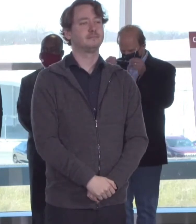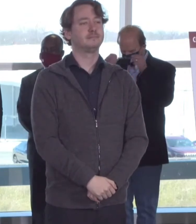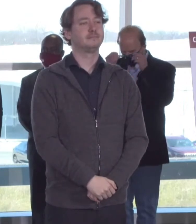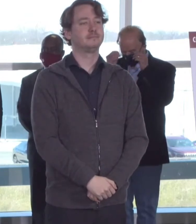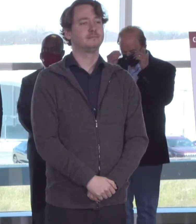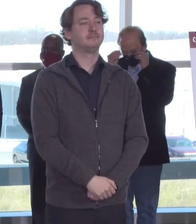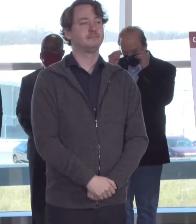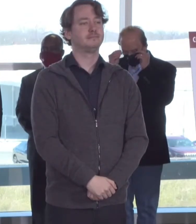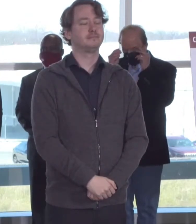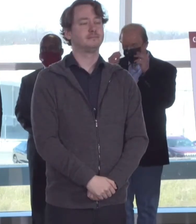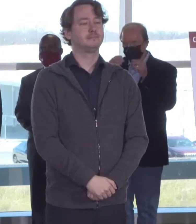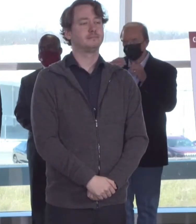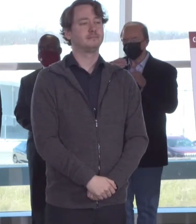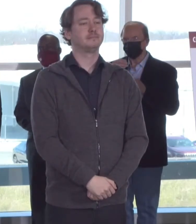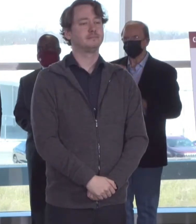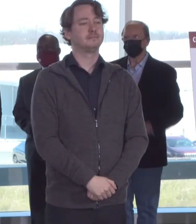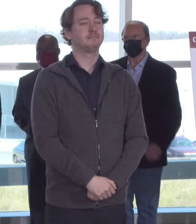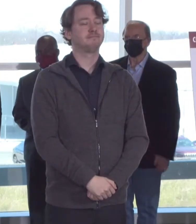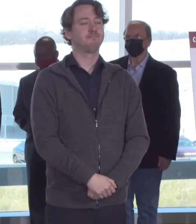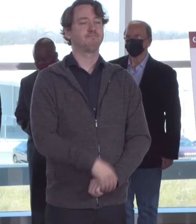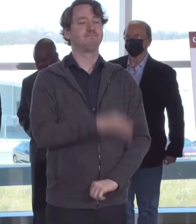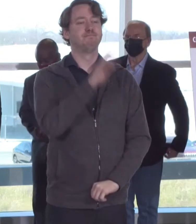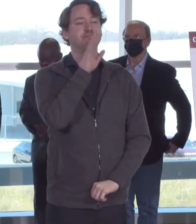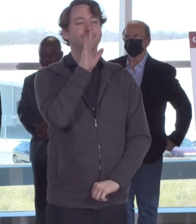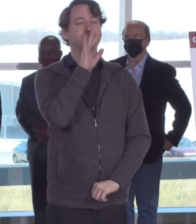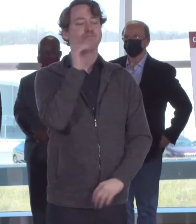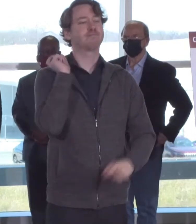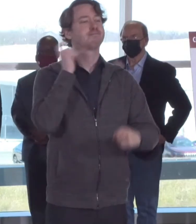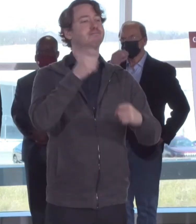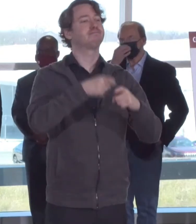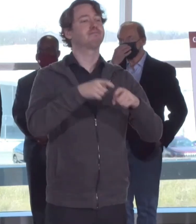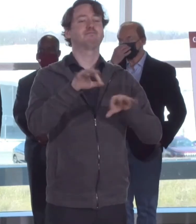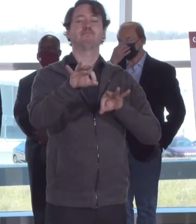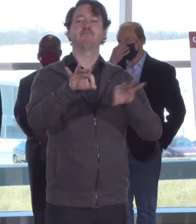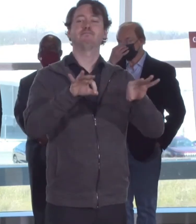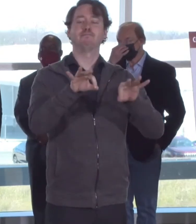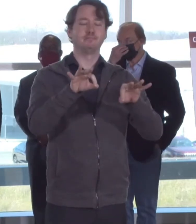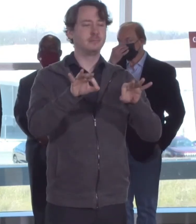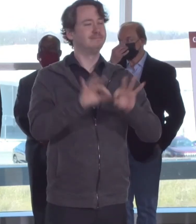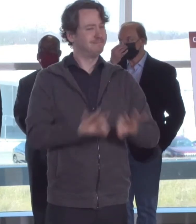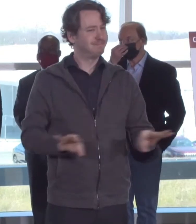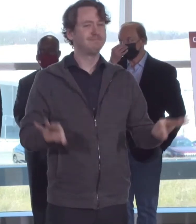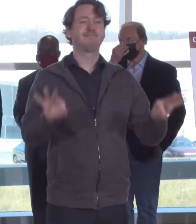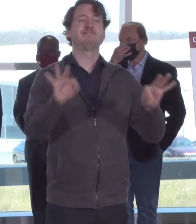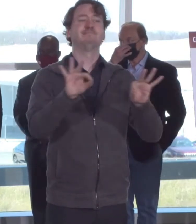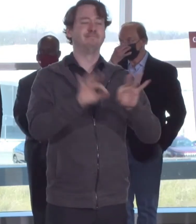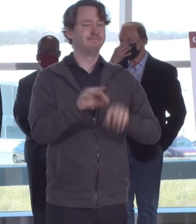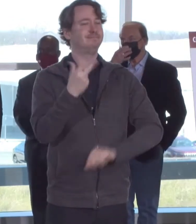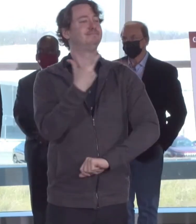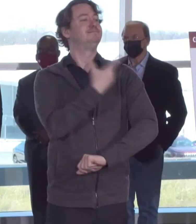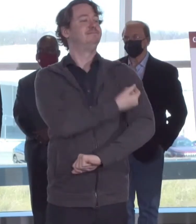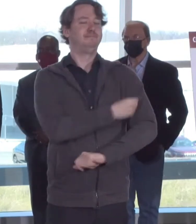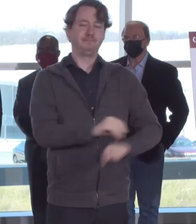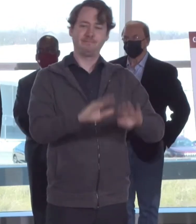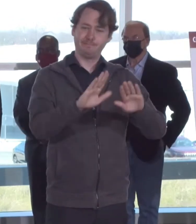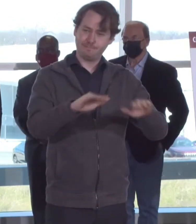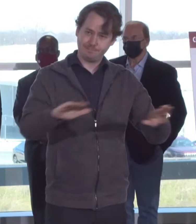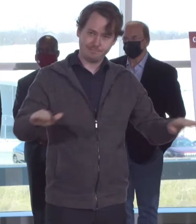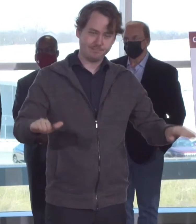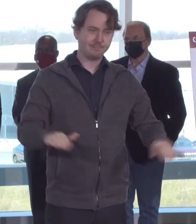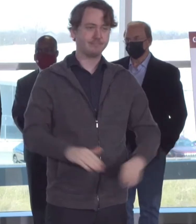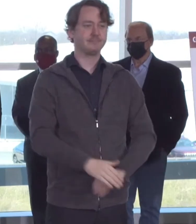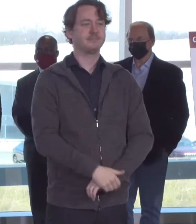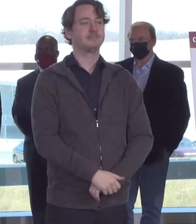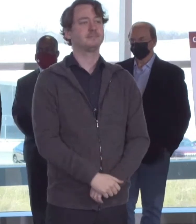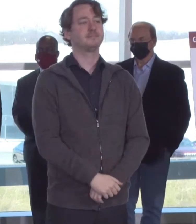el hospital está subiendo. Tenemos más o menos 35 niños en hospitales locales con COVID